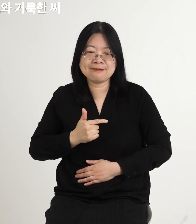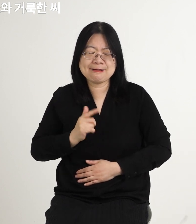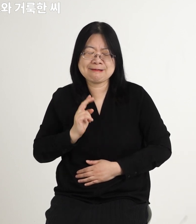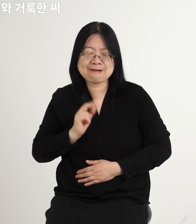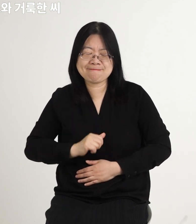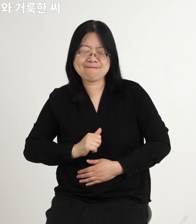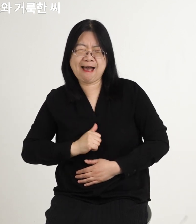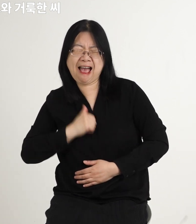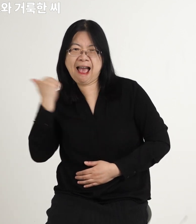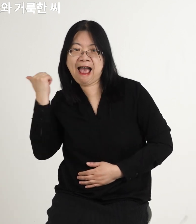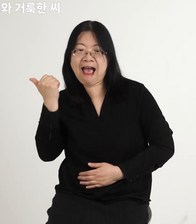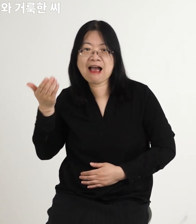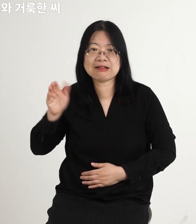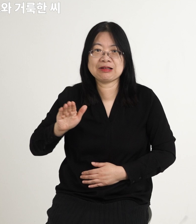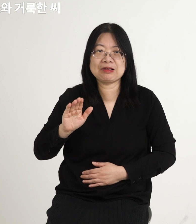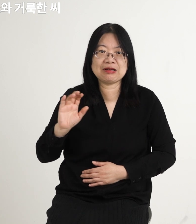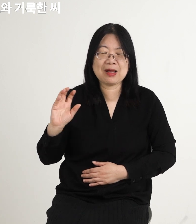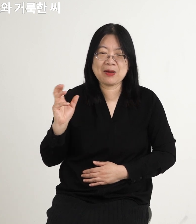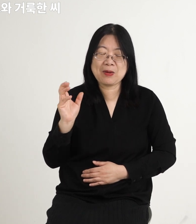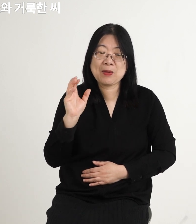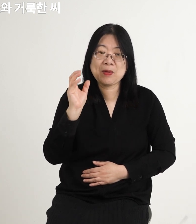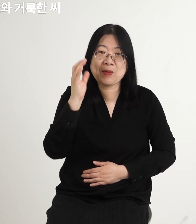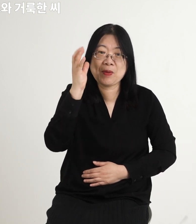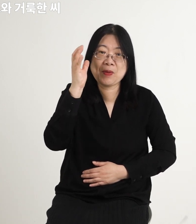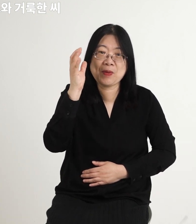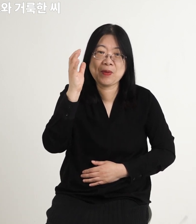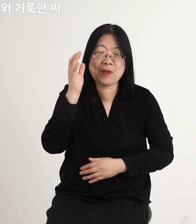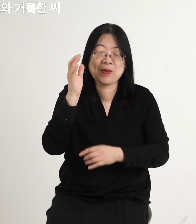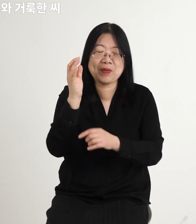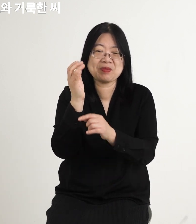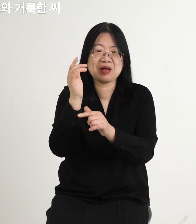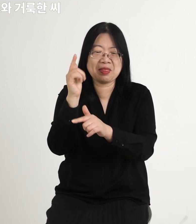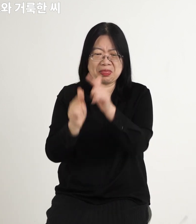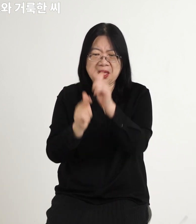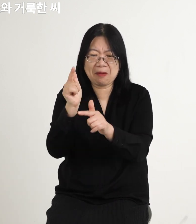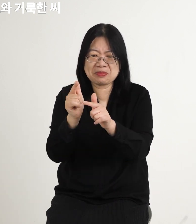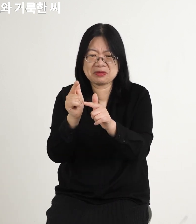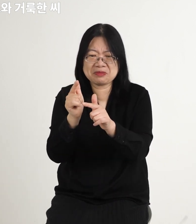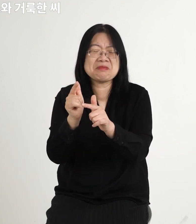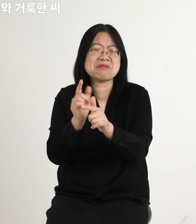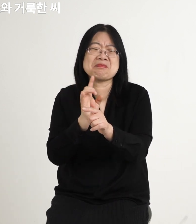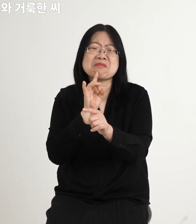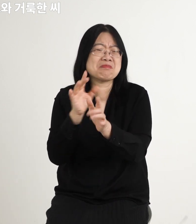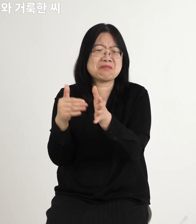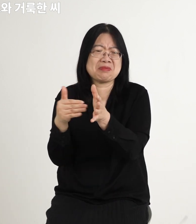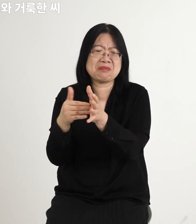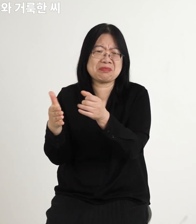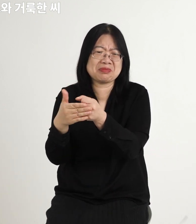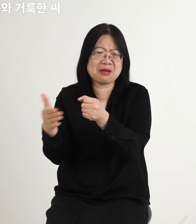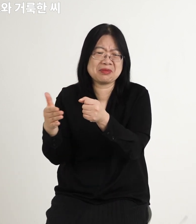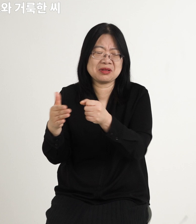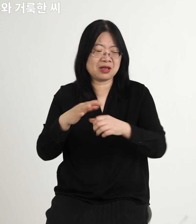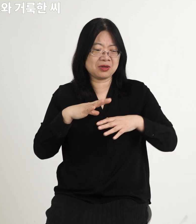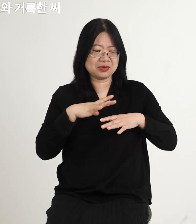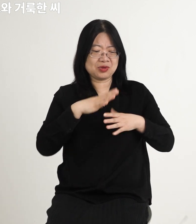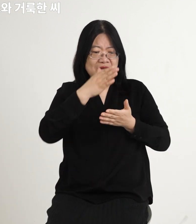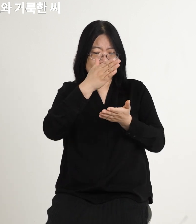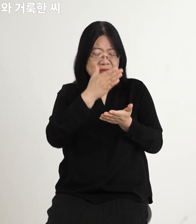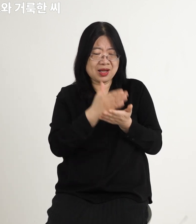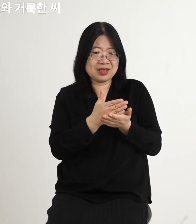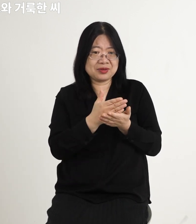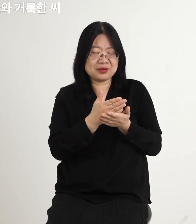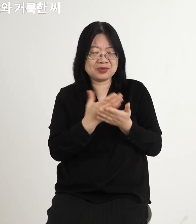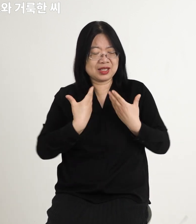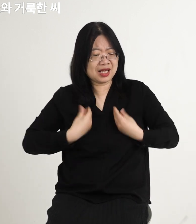그들은 연기나는 두 부직갱이 그루터기에 불과하니 두려워하지 말며 낙심하지 말라. 자,